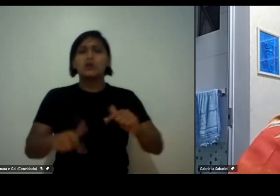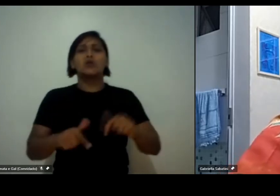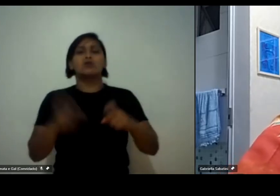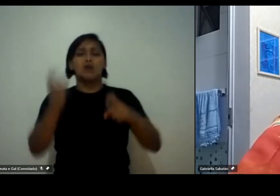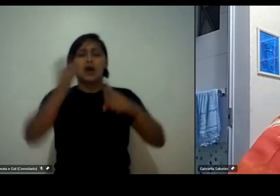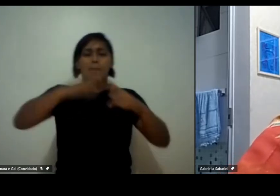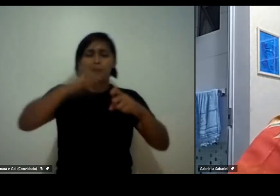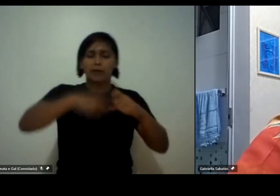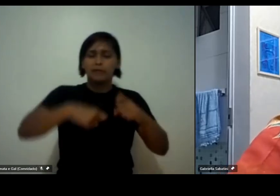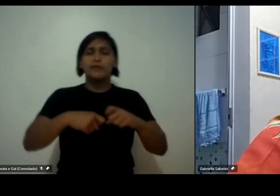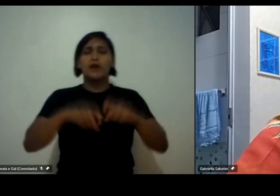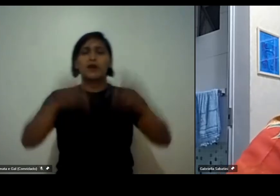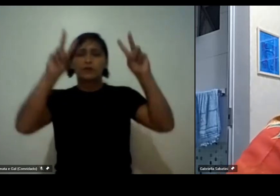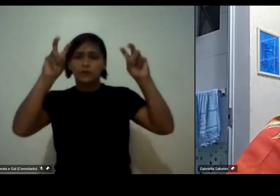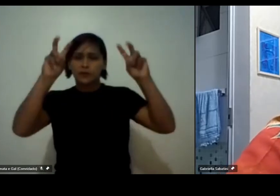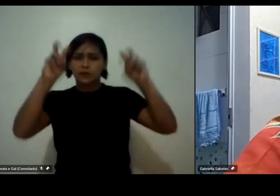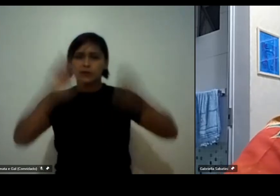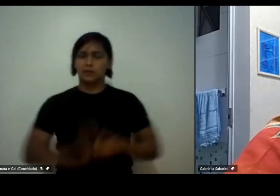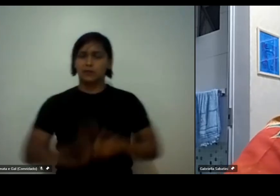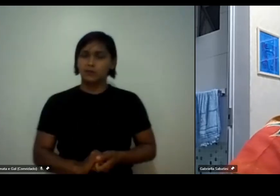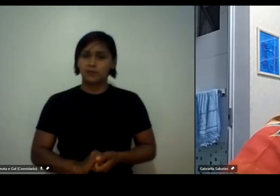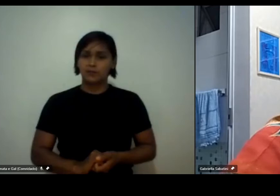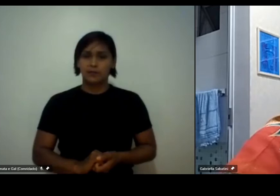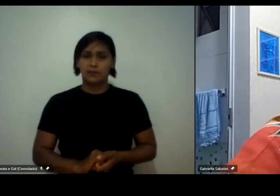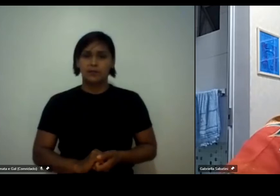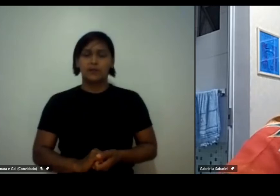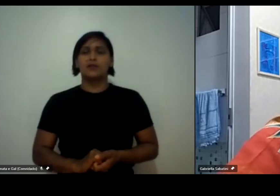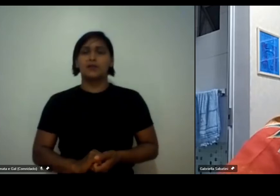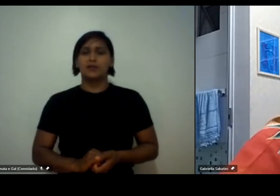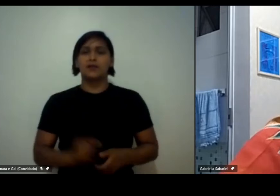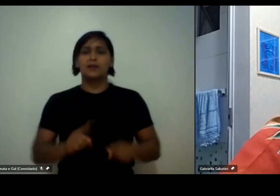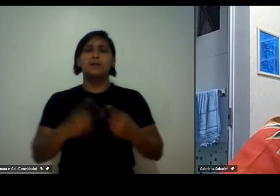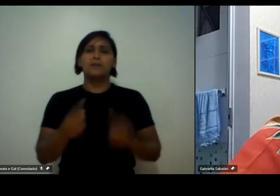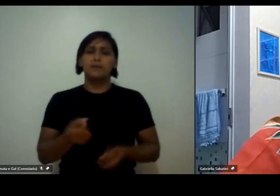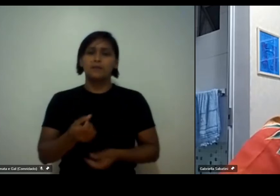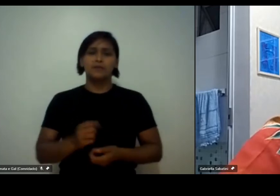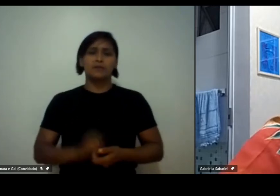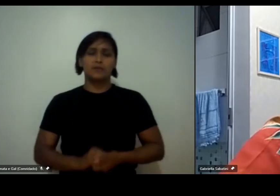patológicos. Fecha aspas. E romper